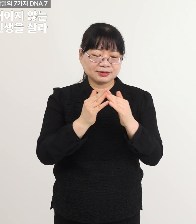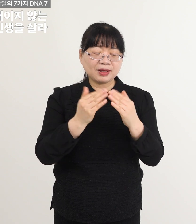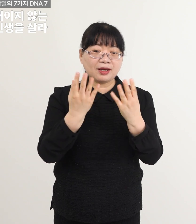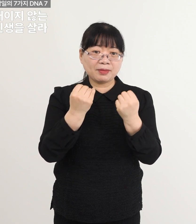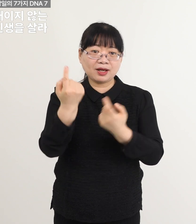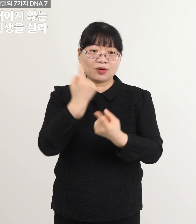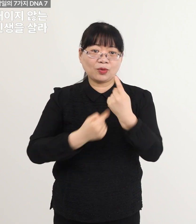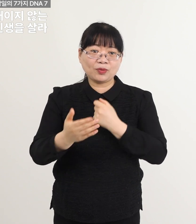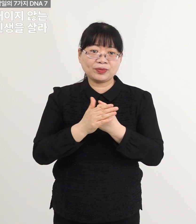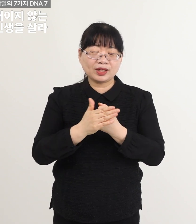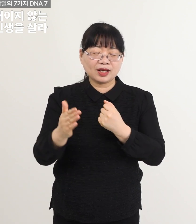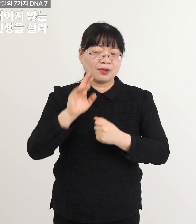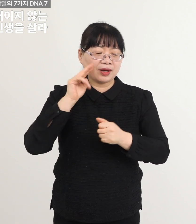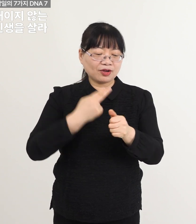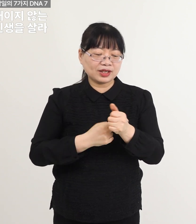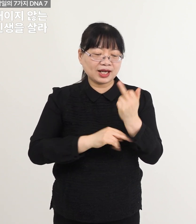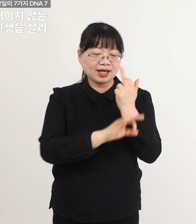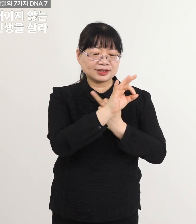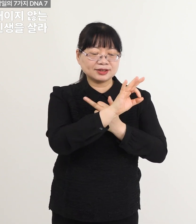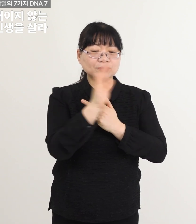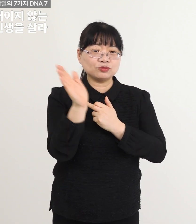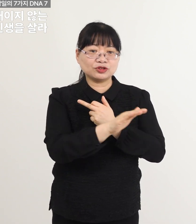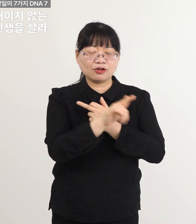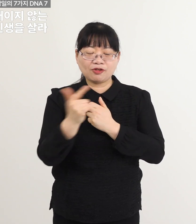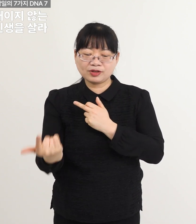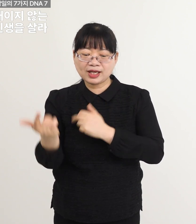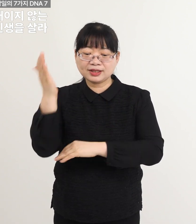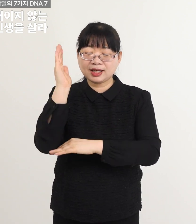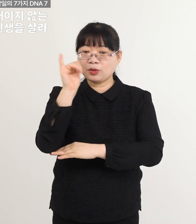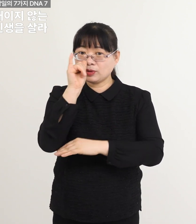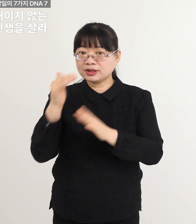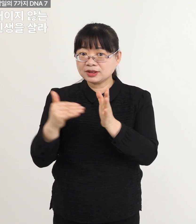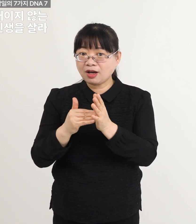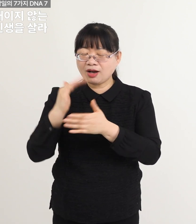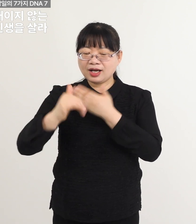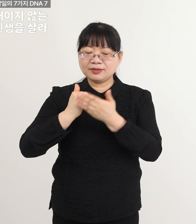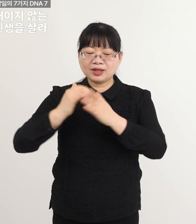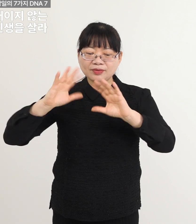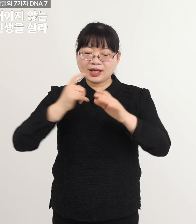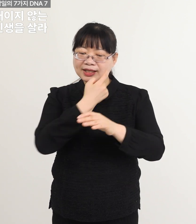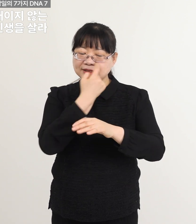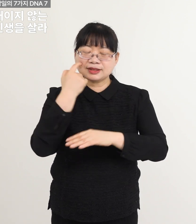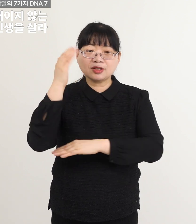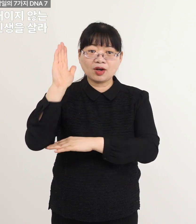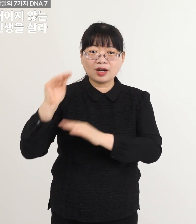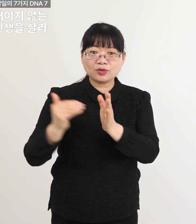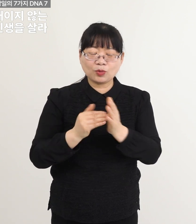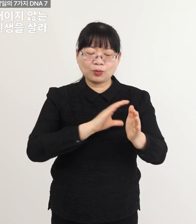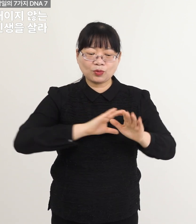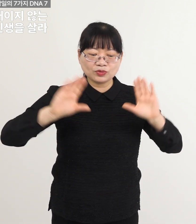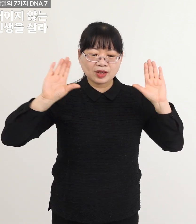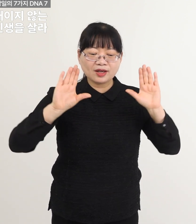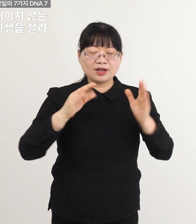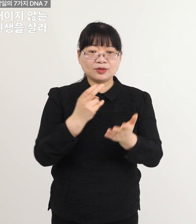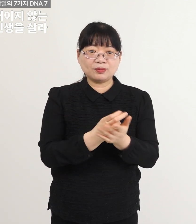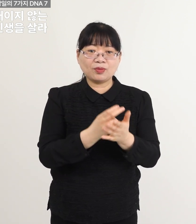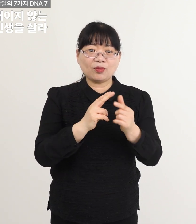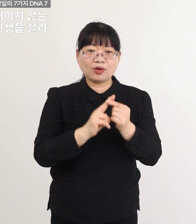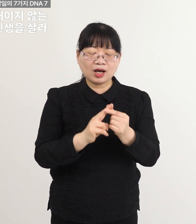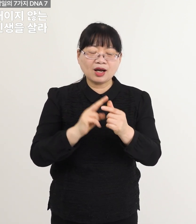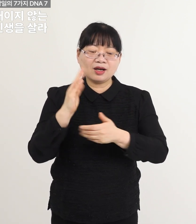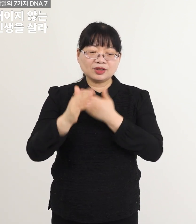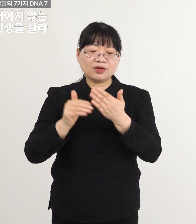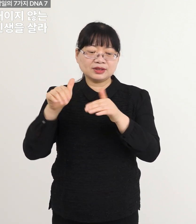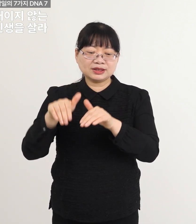오니 바울이 아침부터 저녁까지 강론하여 하나님의 나라를 증언하고 모세 율법과 선지자의 말을